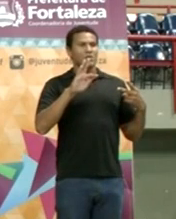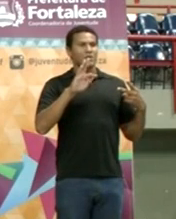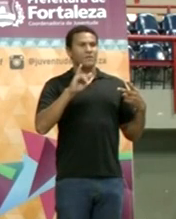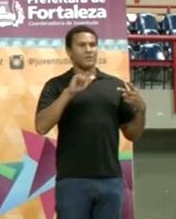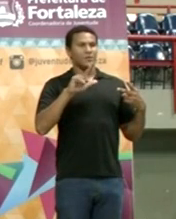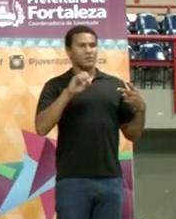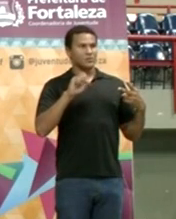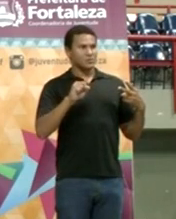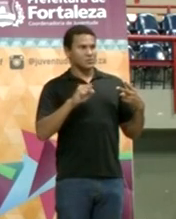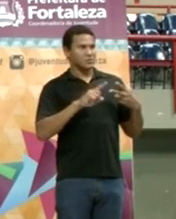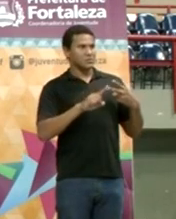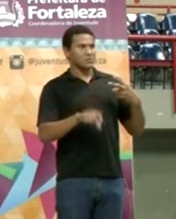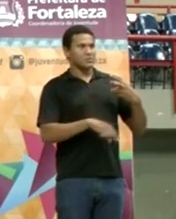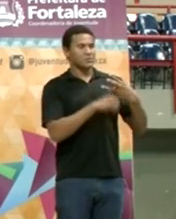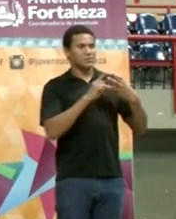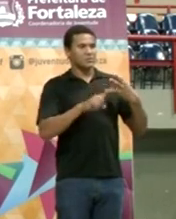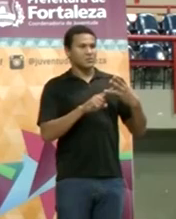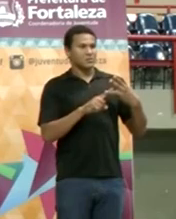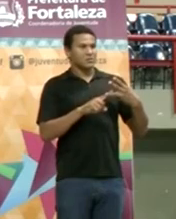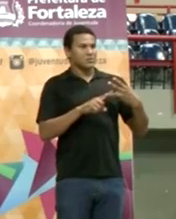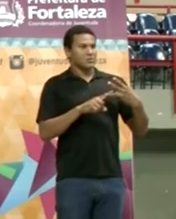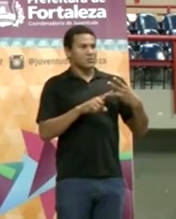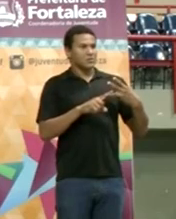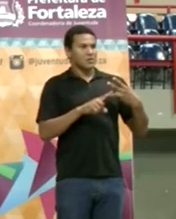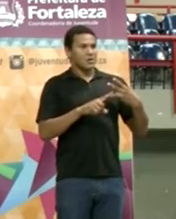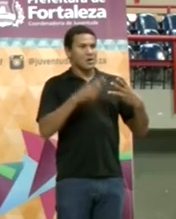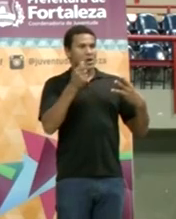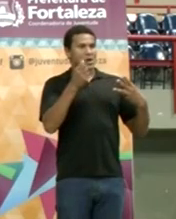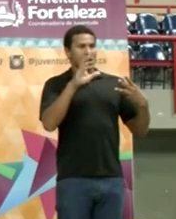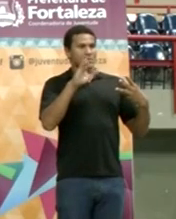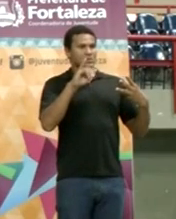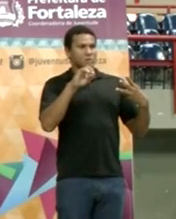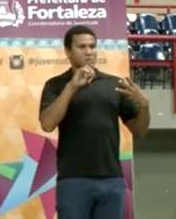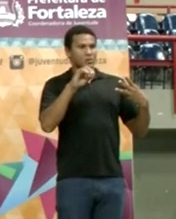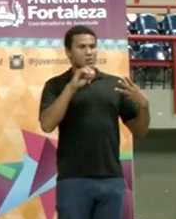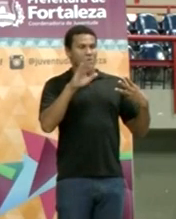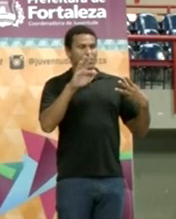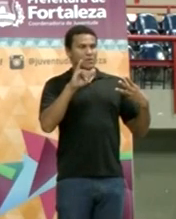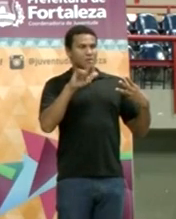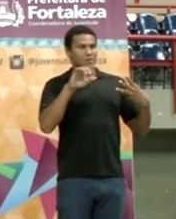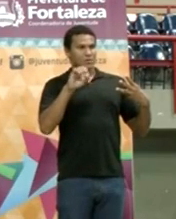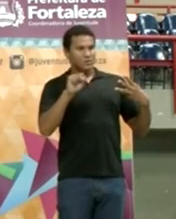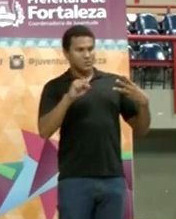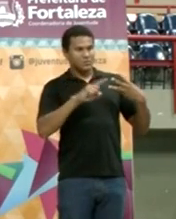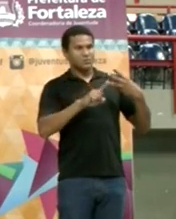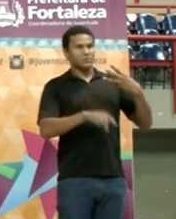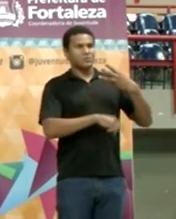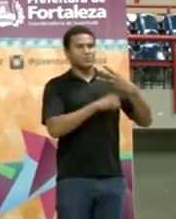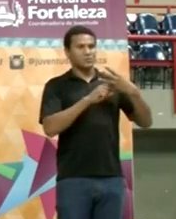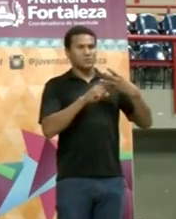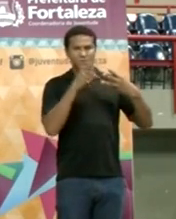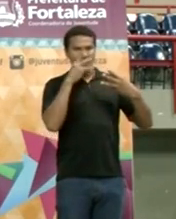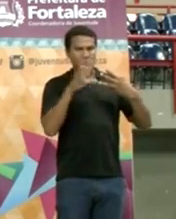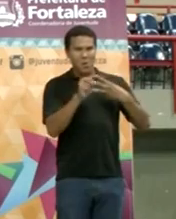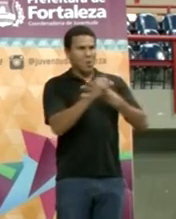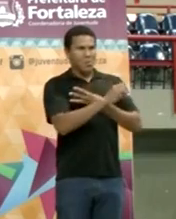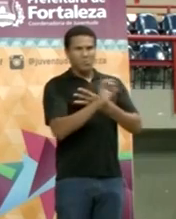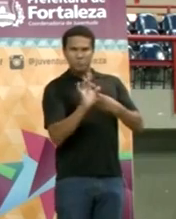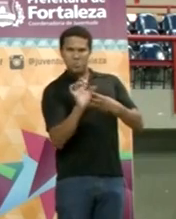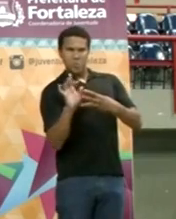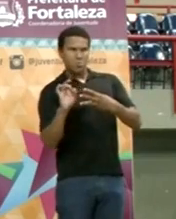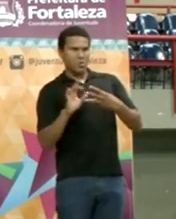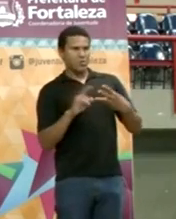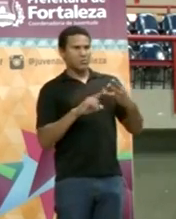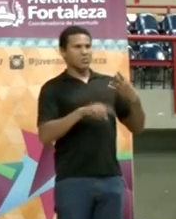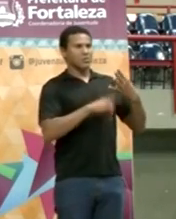defesa de caráter geral. Temos os acidófilos, que pegam grandes parasitas, por exemplo, larva de verme. Temos